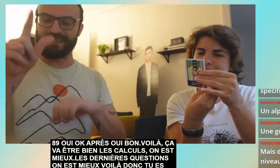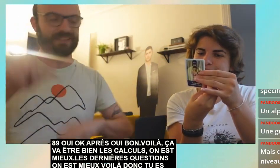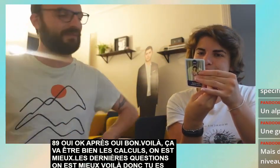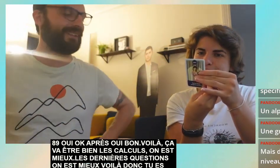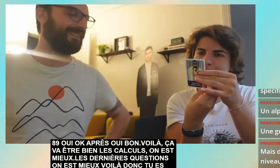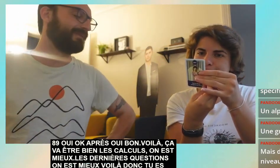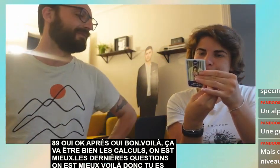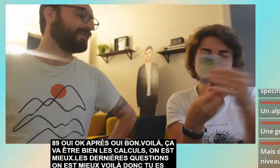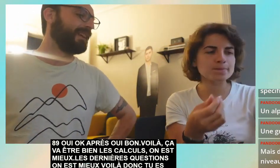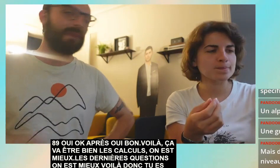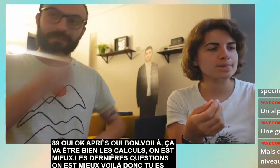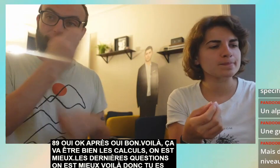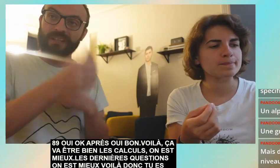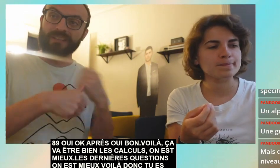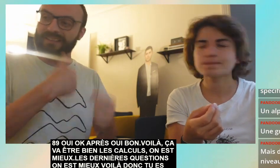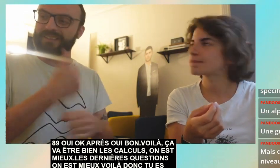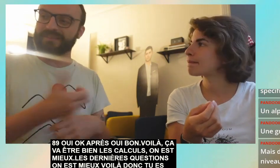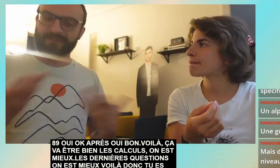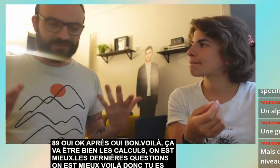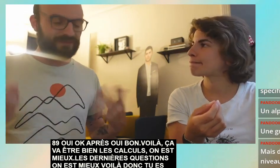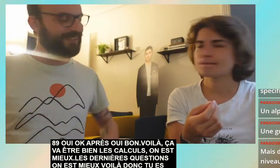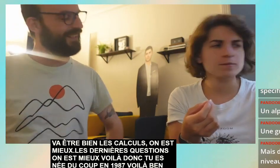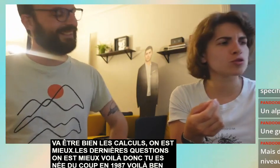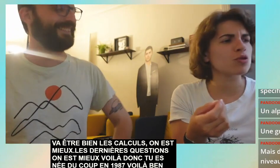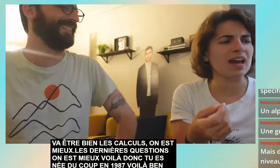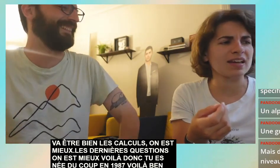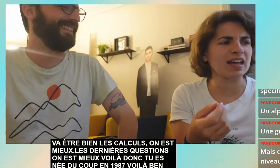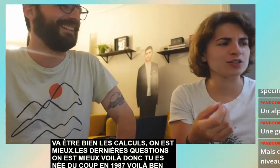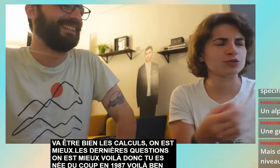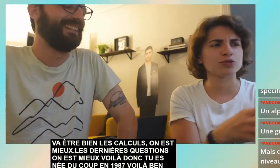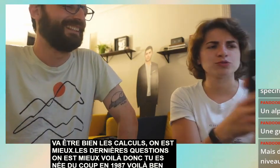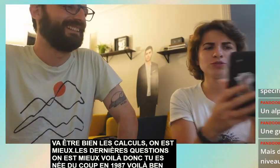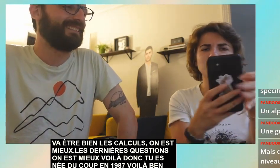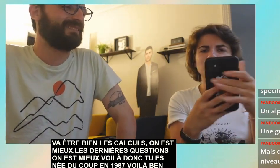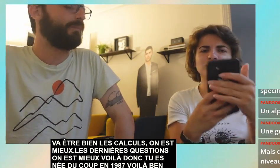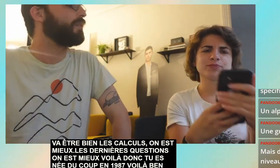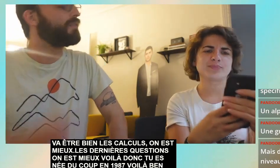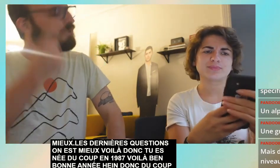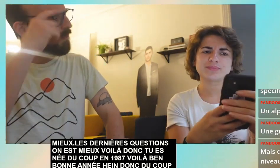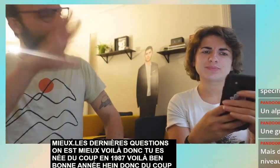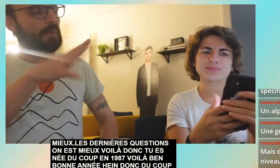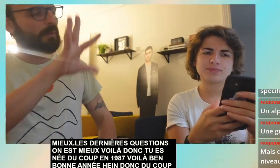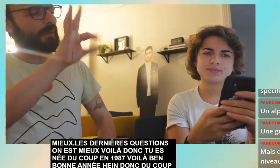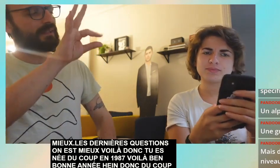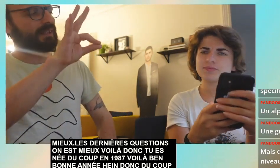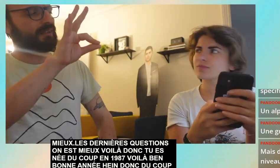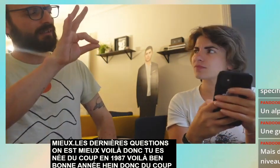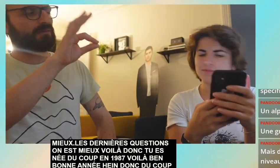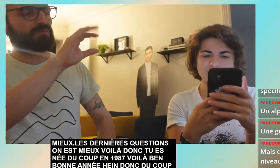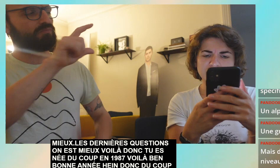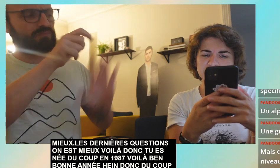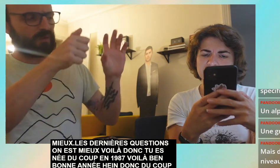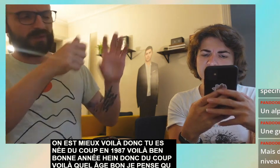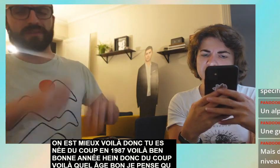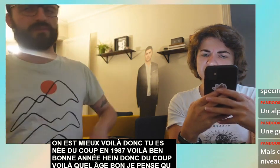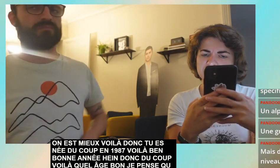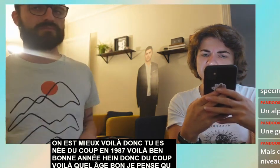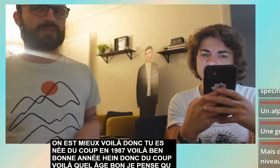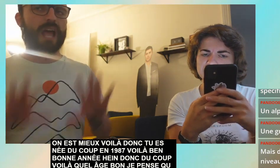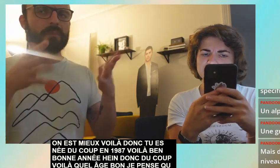1987, voilà. Ben, bonne année, hein, du coup. Voilà, quel âge? Bon, je pense qu'à peu près, ouais, 50, 60. À Moi, peu